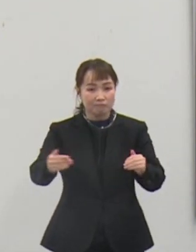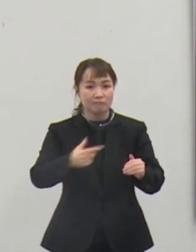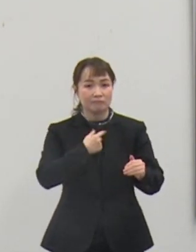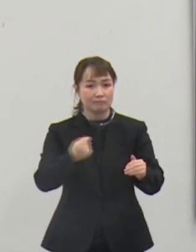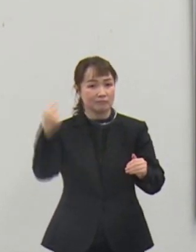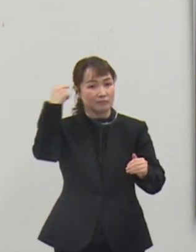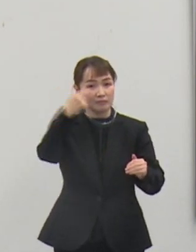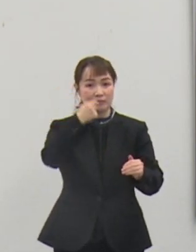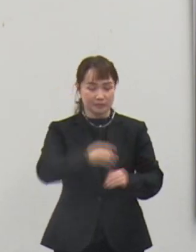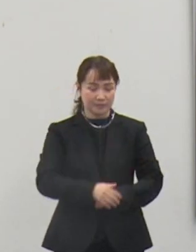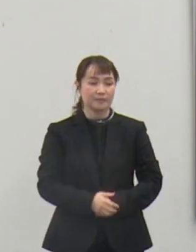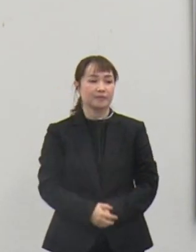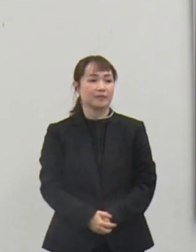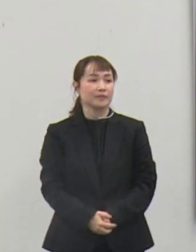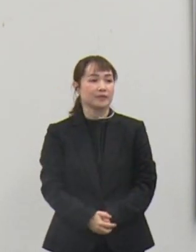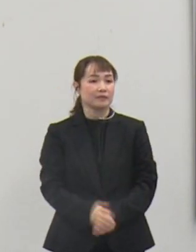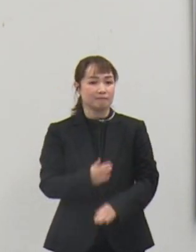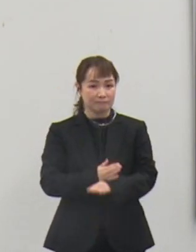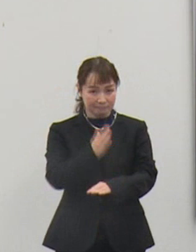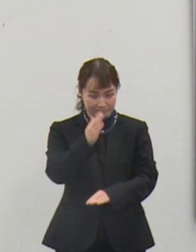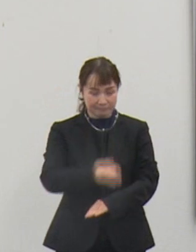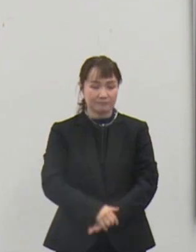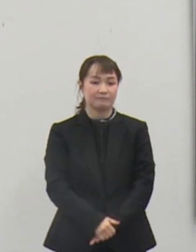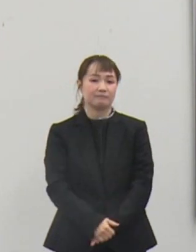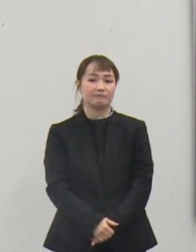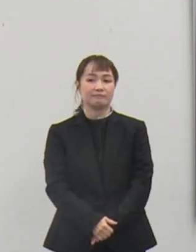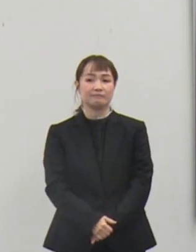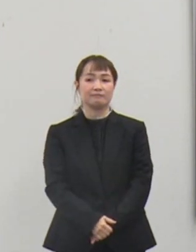というふうに思っております。 ありがとうございます。